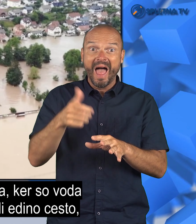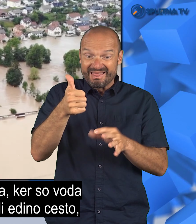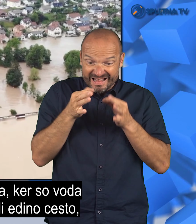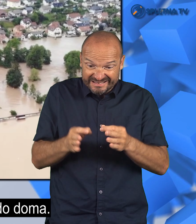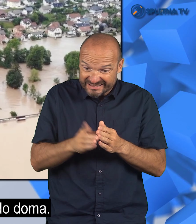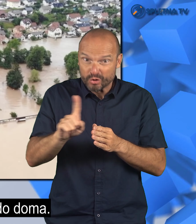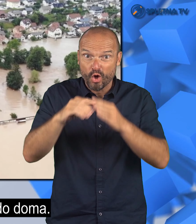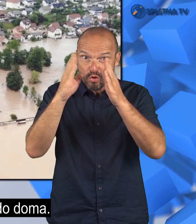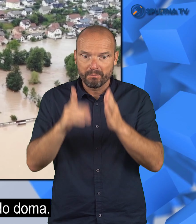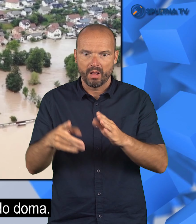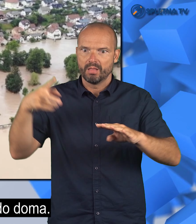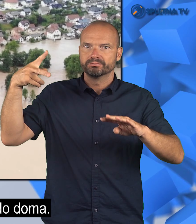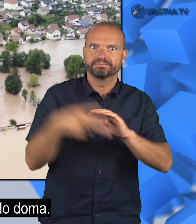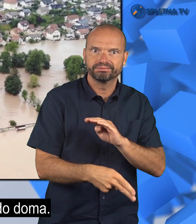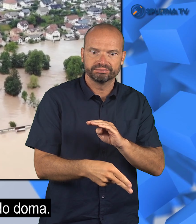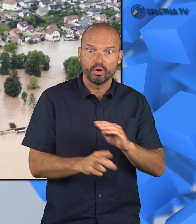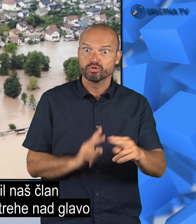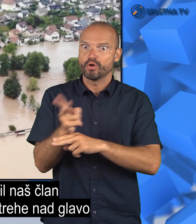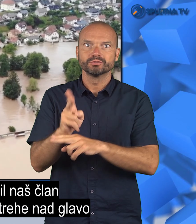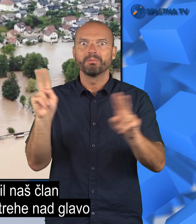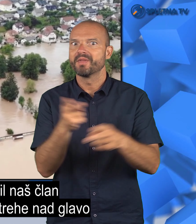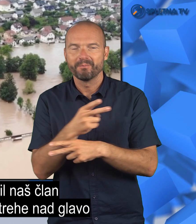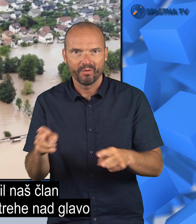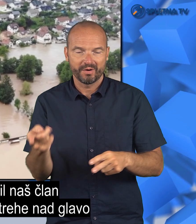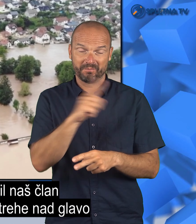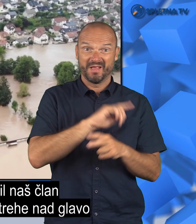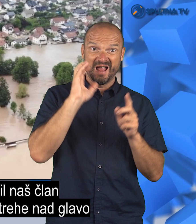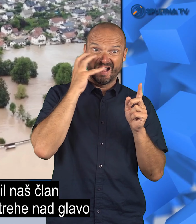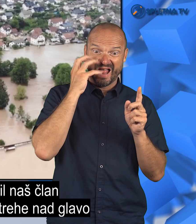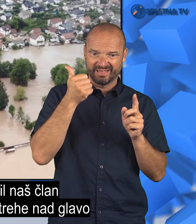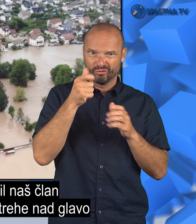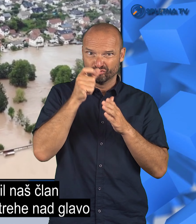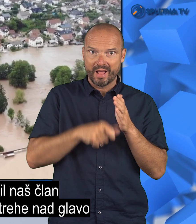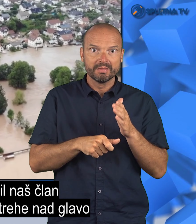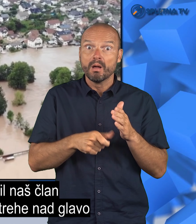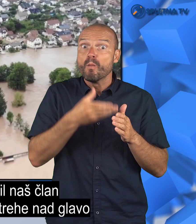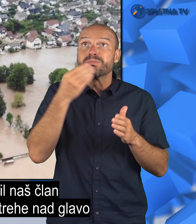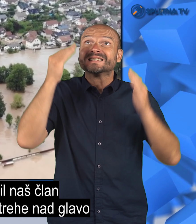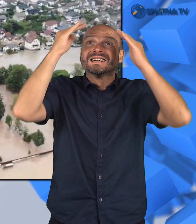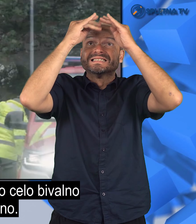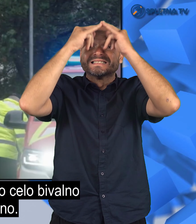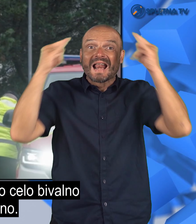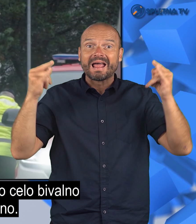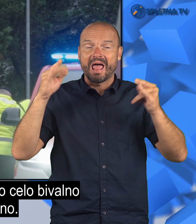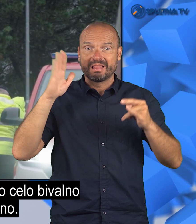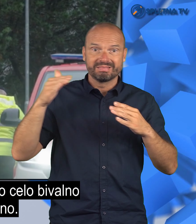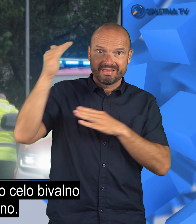edino cesto, ki jo imajo do doma. V Kranju je bil naš član dobesedno brez strehe nad glavo